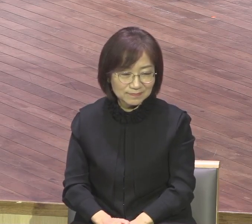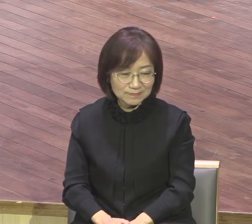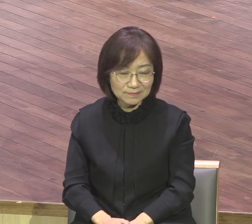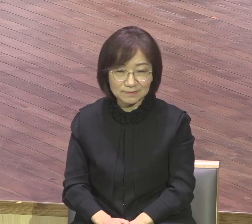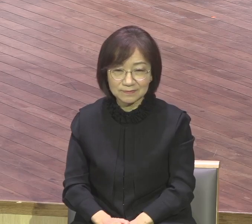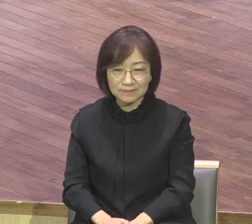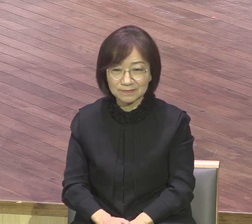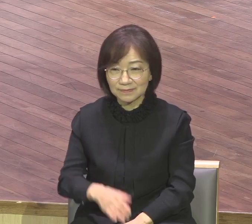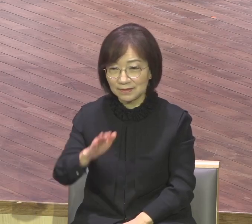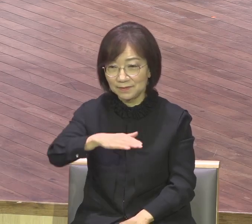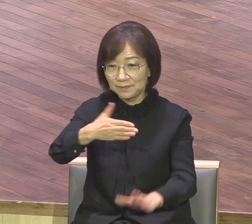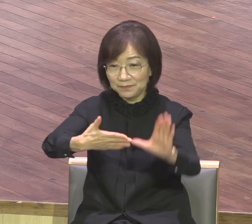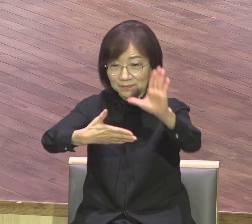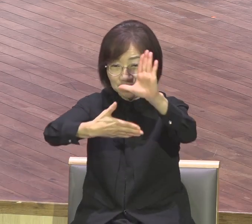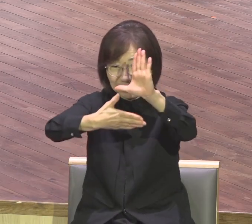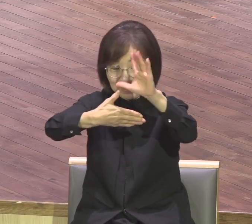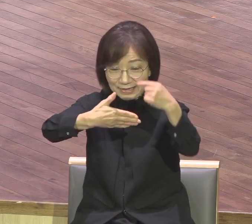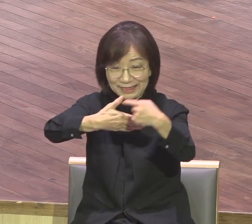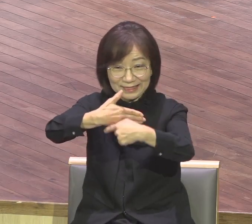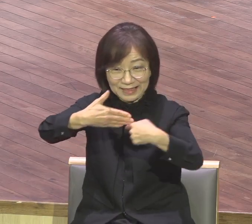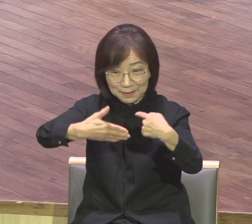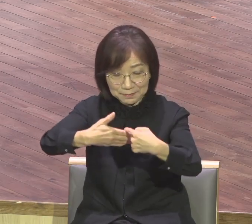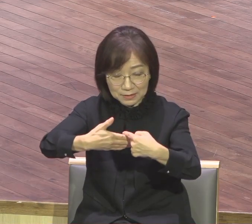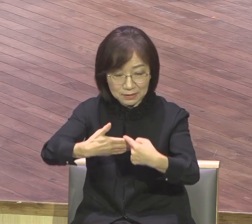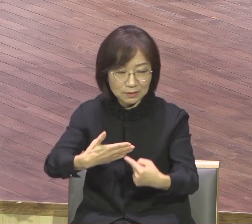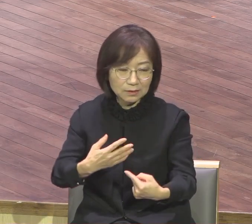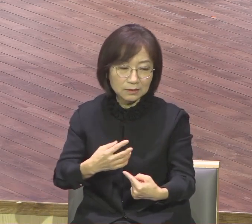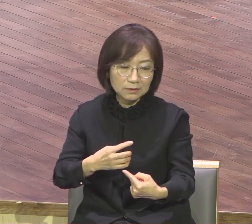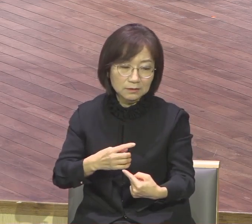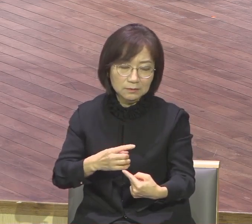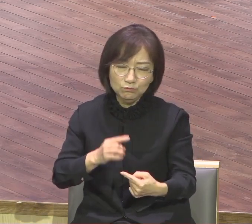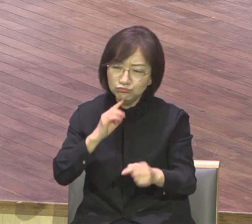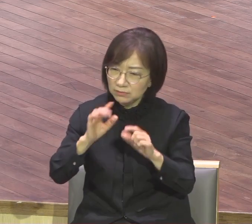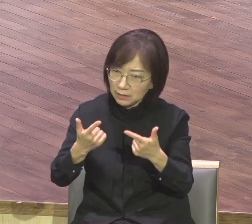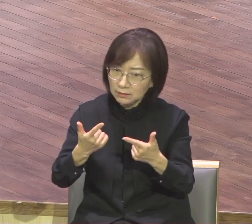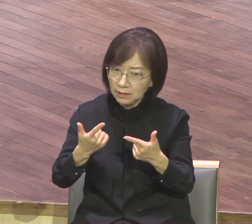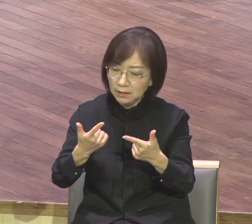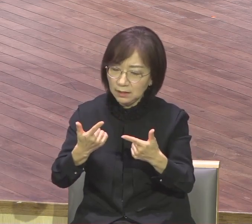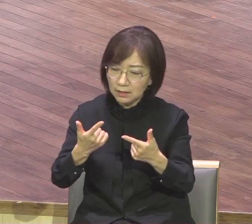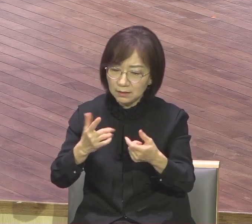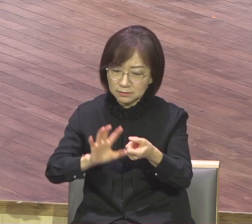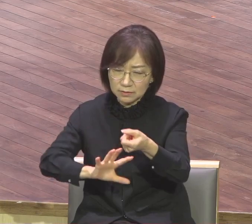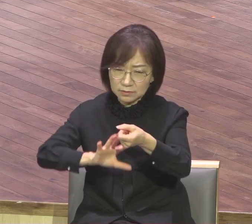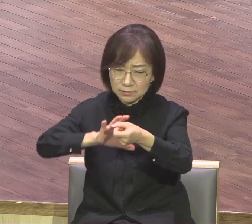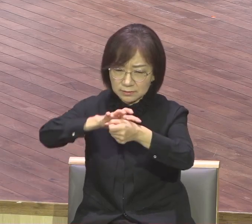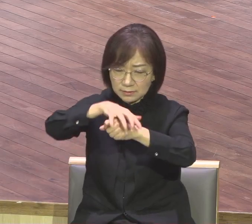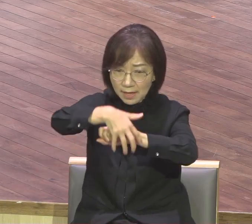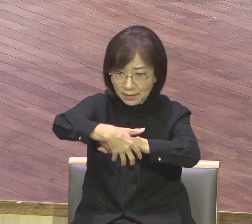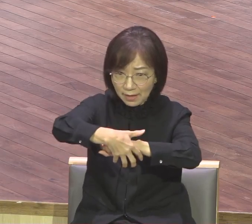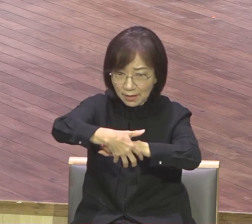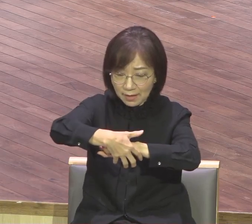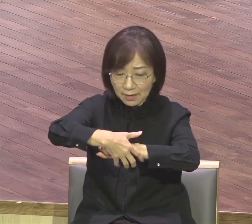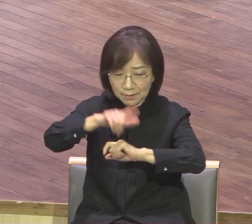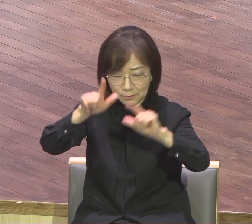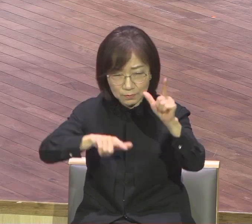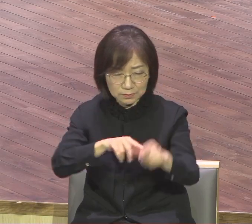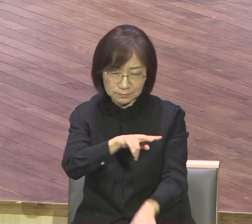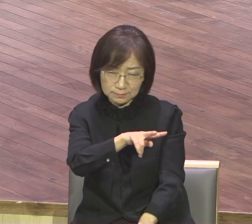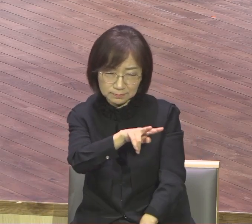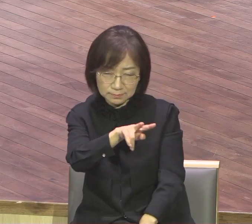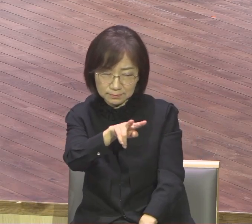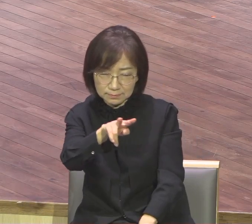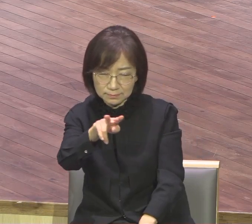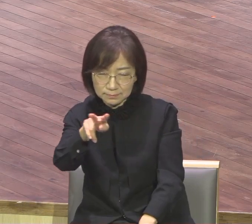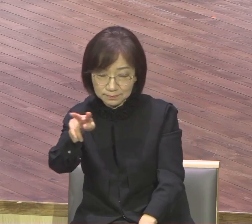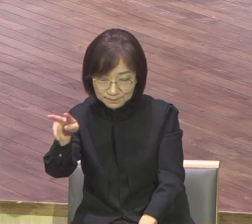남미뿐만 아니라 전 세계가 그렇습니다만은 제가 체험한 목회의 답을 찾은 목사로서 제가 찾은